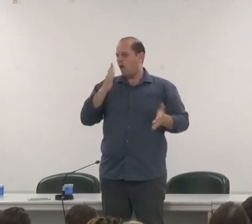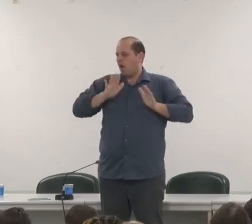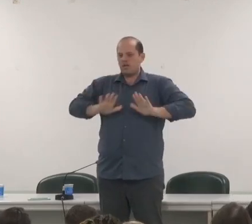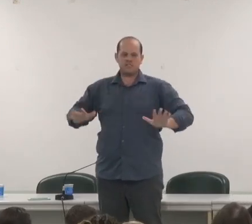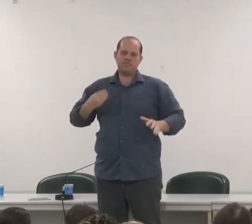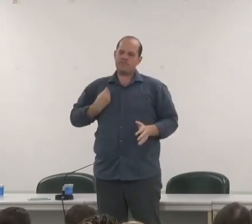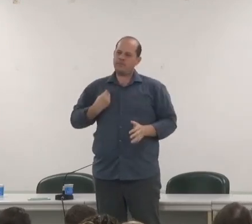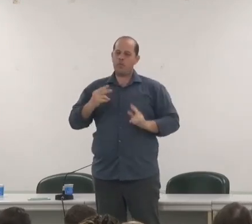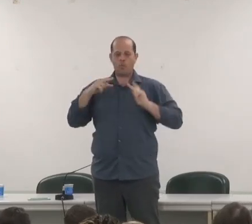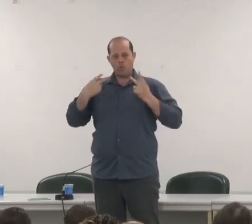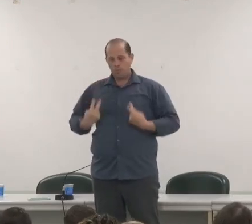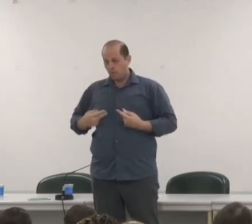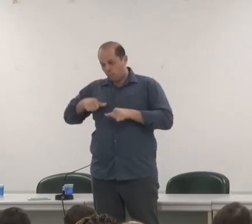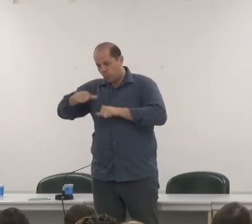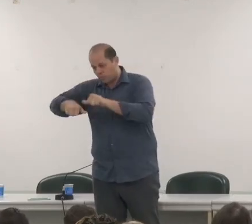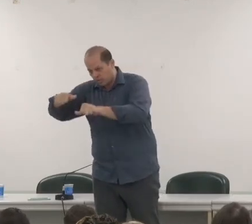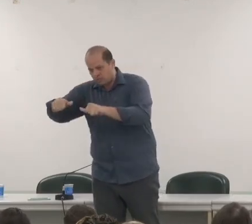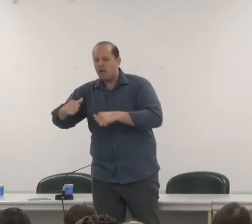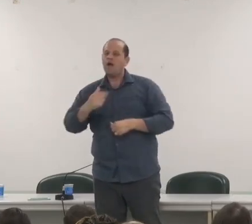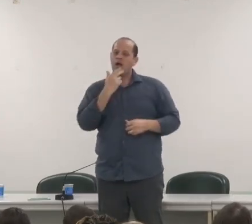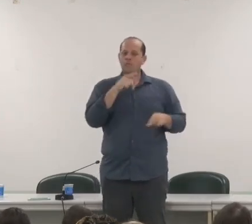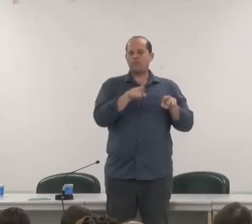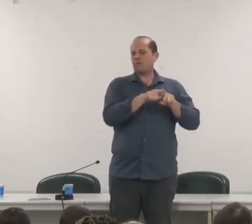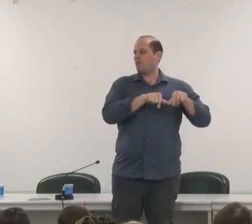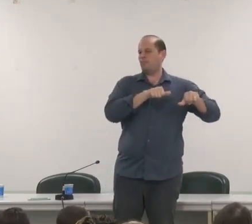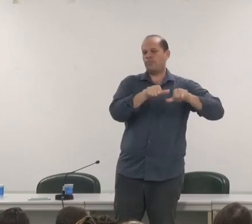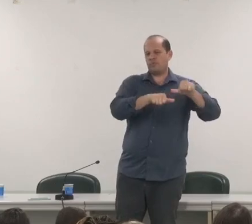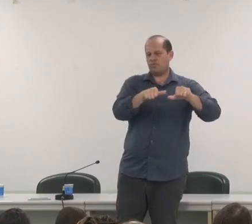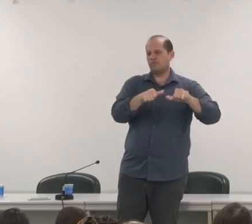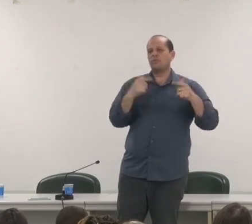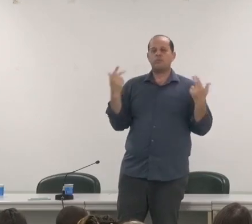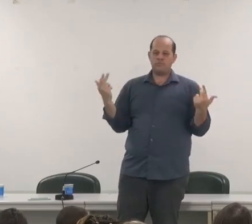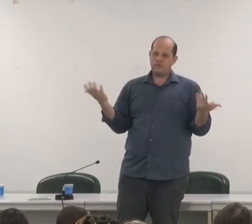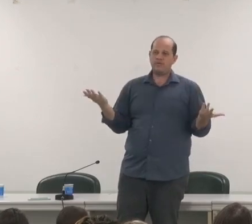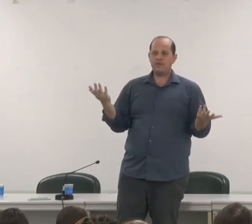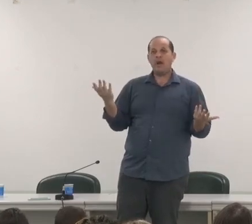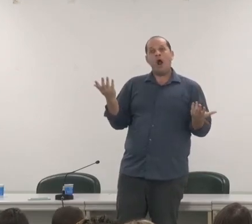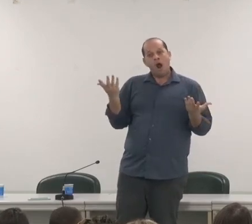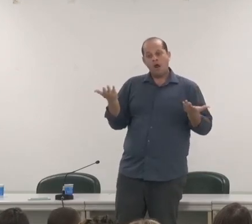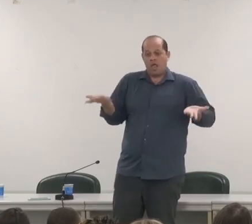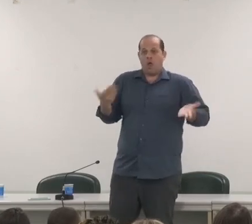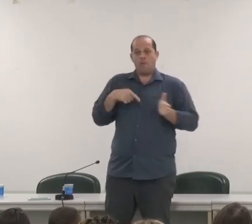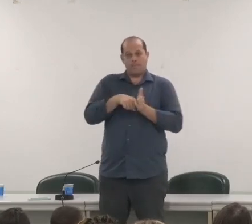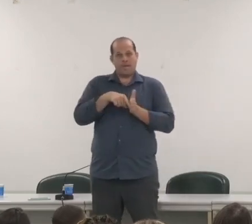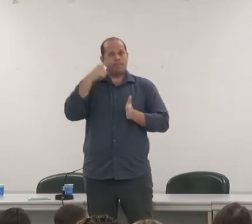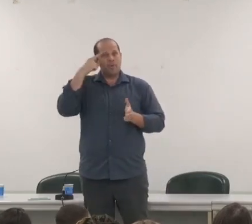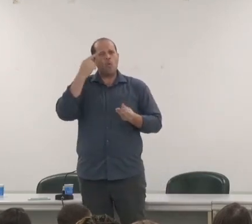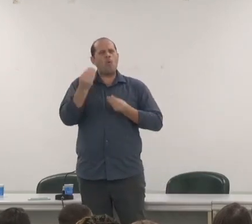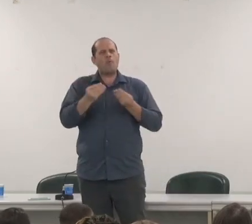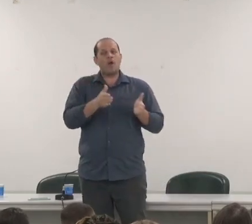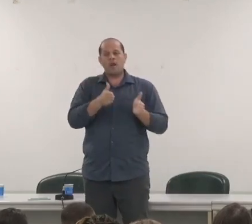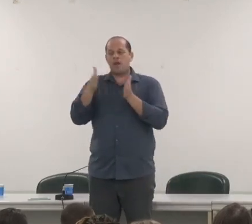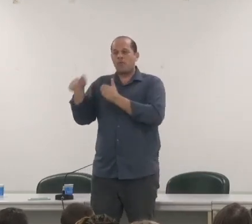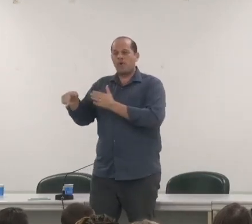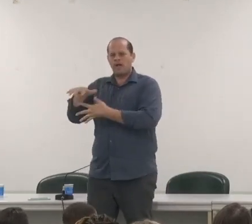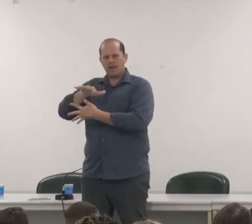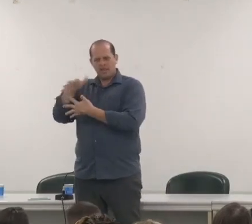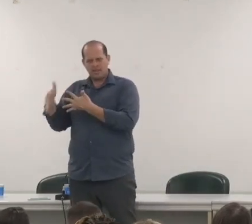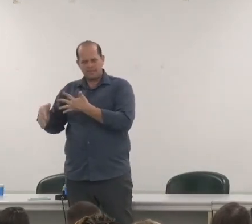de processos linguísticos de uma forma geral, né? De línguas humanas. Então, que vai se modificando quando entra em